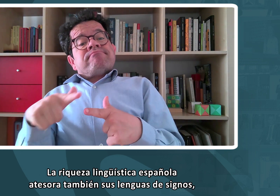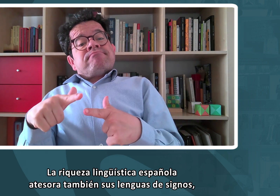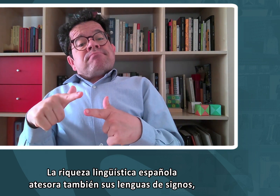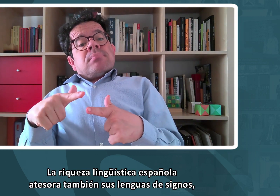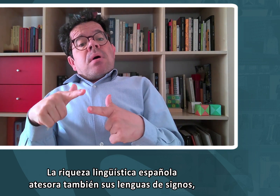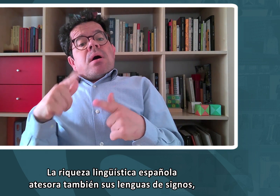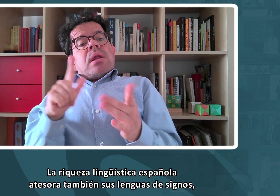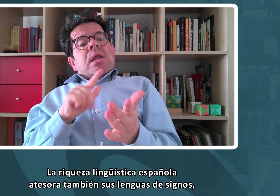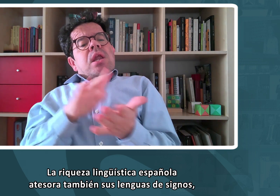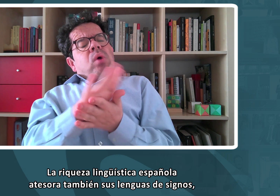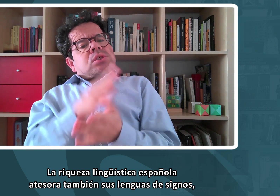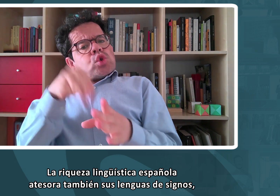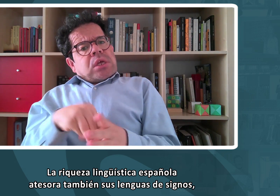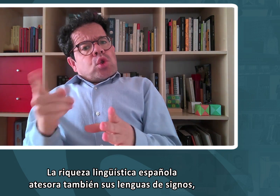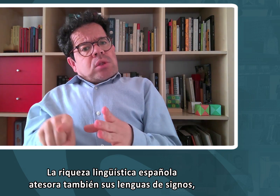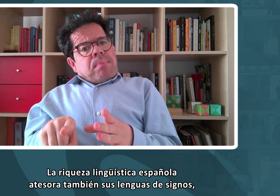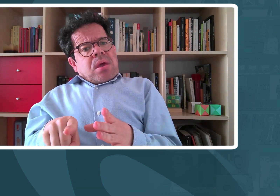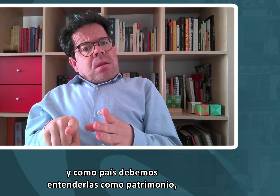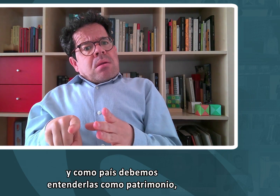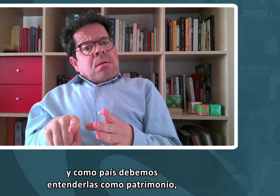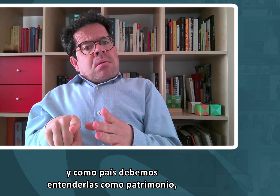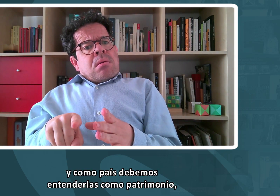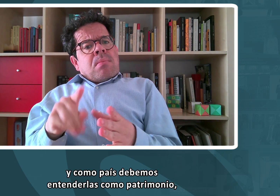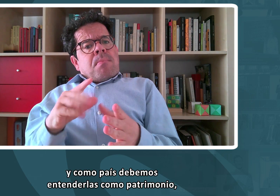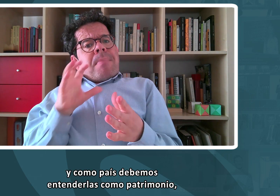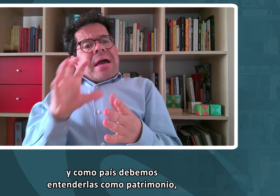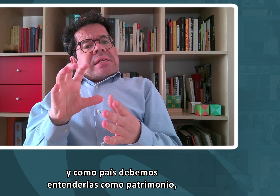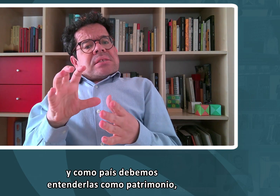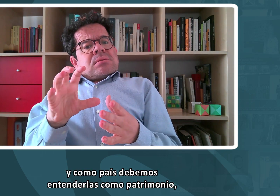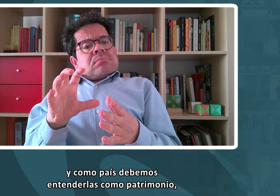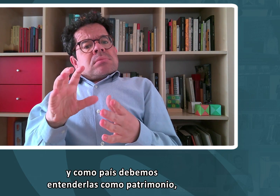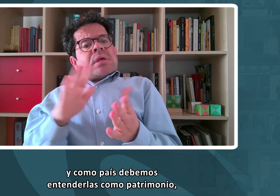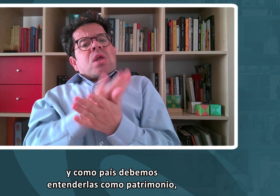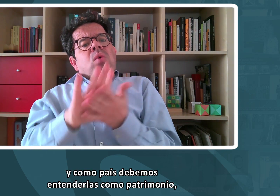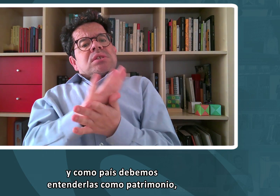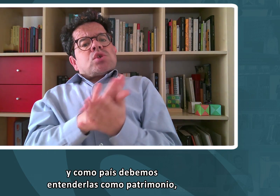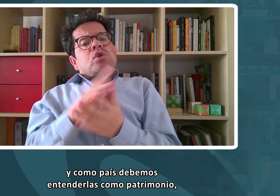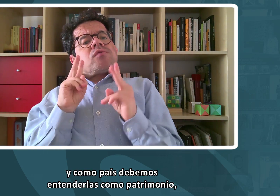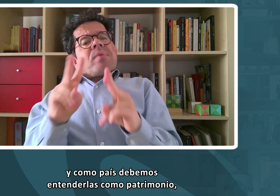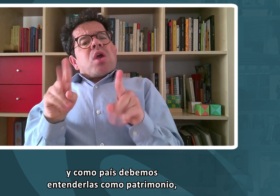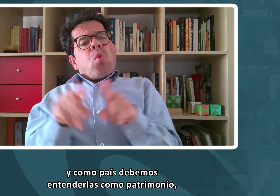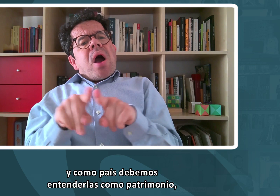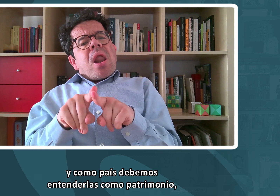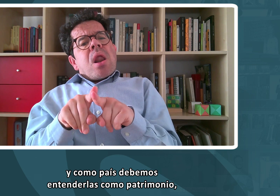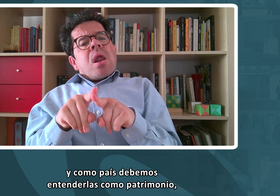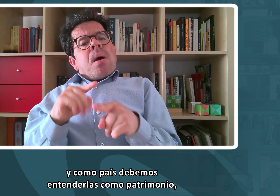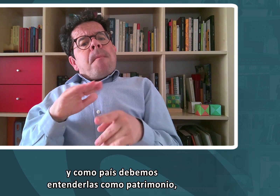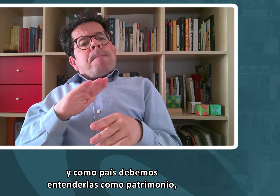atesora también sus lenguas de signos, y como país debemos entenderlas como patrimonio.